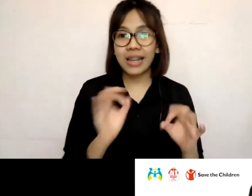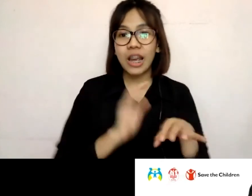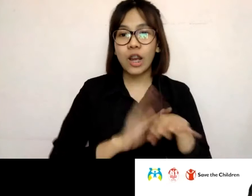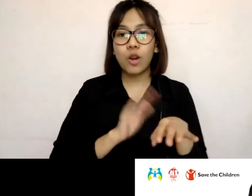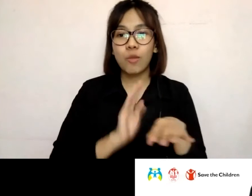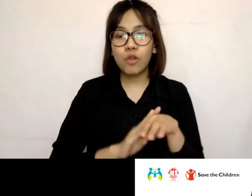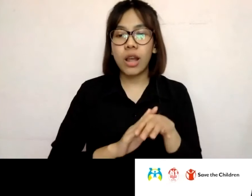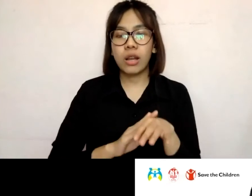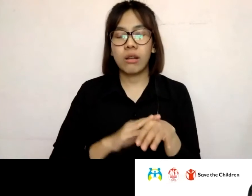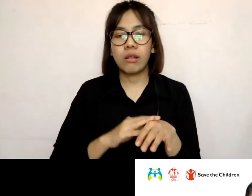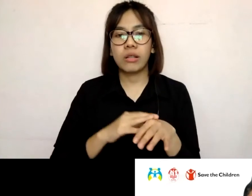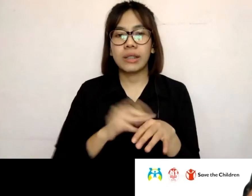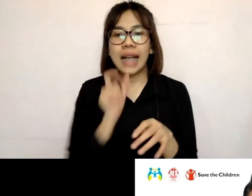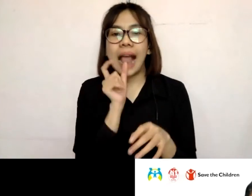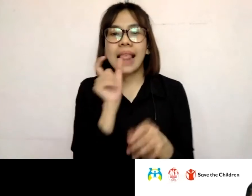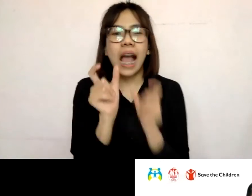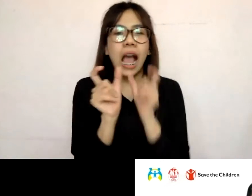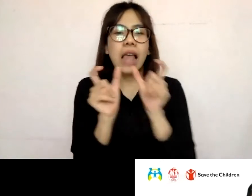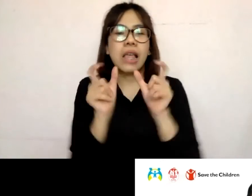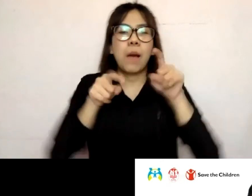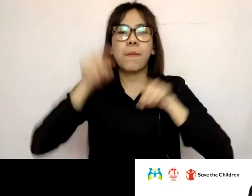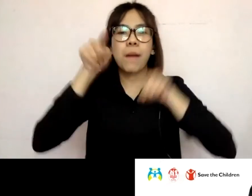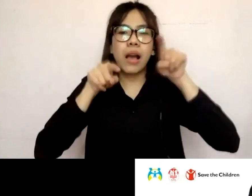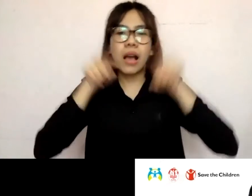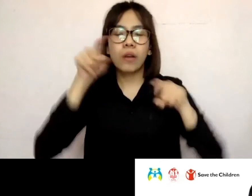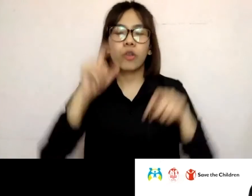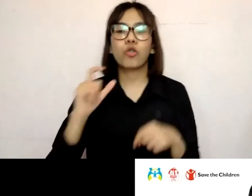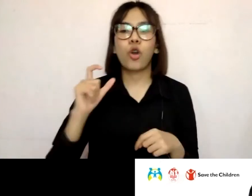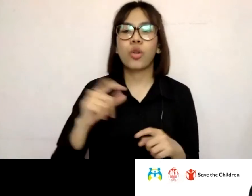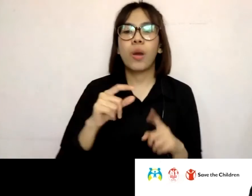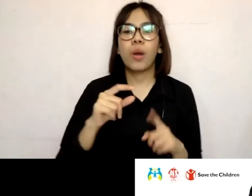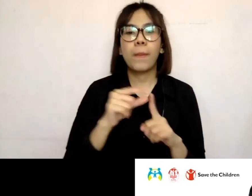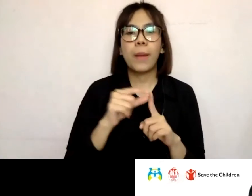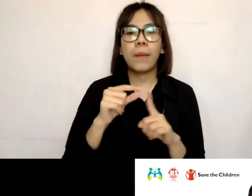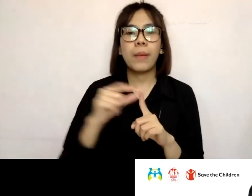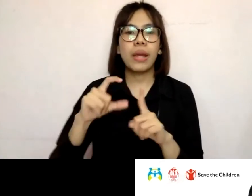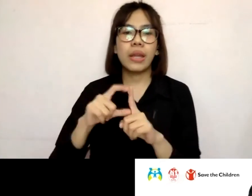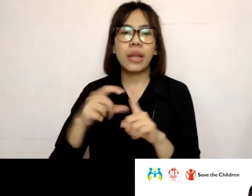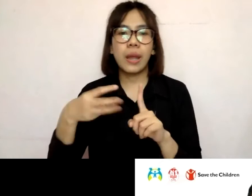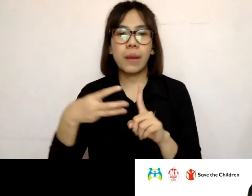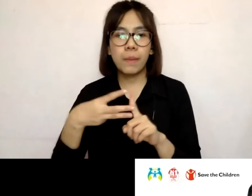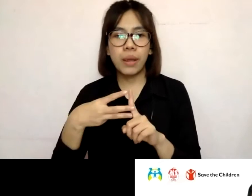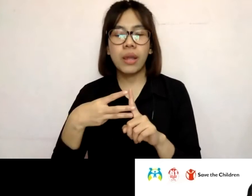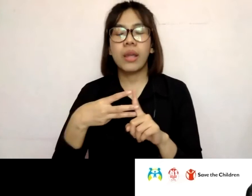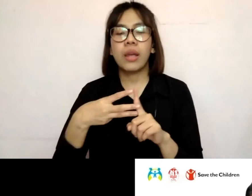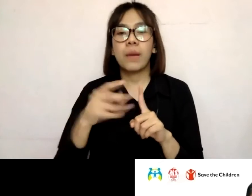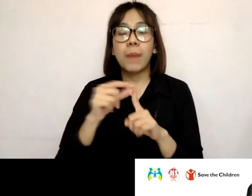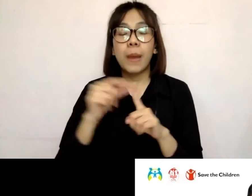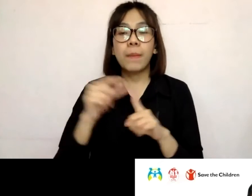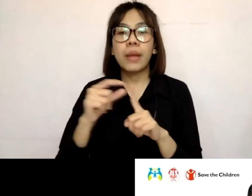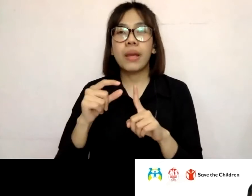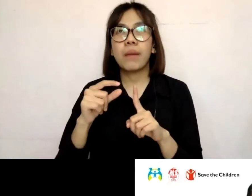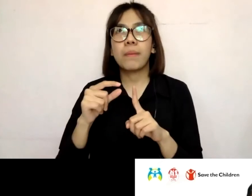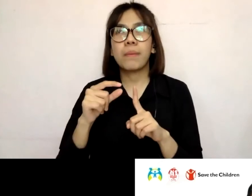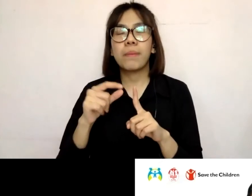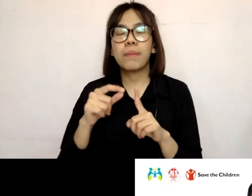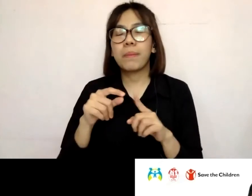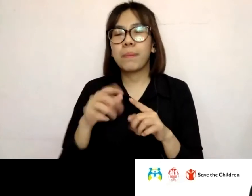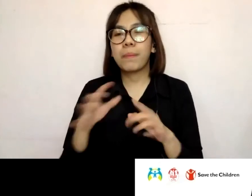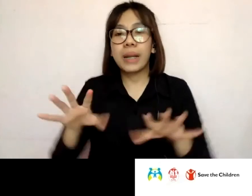nih, di sekolah sekarang gitu, aspek-aspek itu sudah terpenuhi belum? Baik, kalau pengalaman Regina di